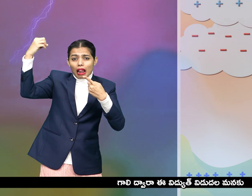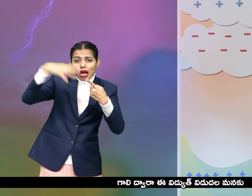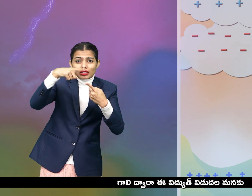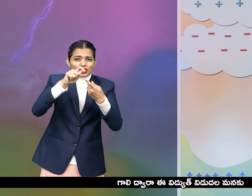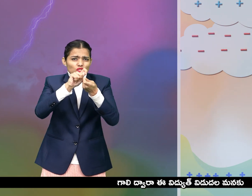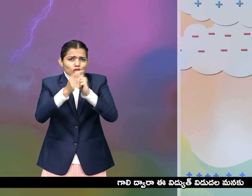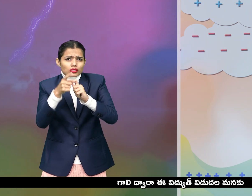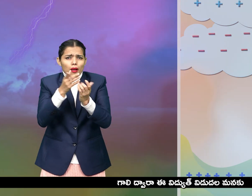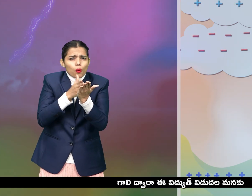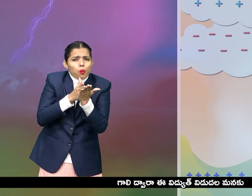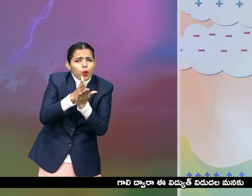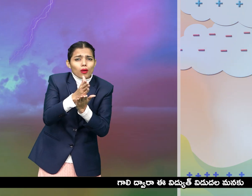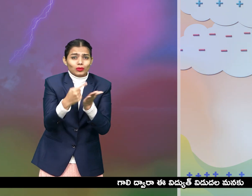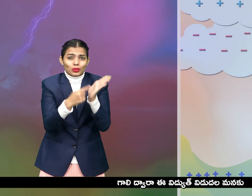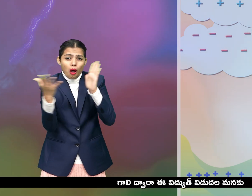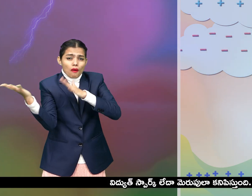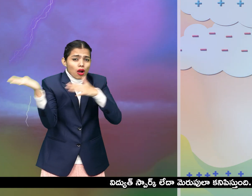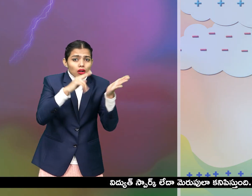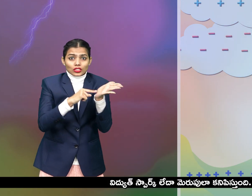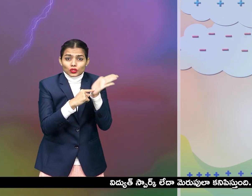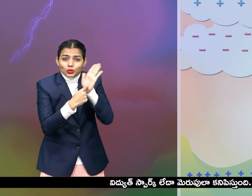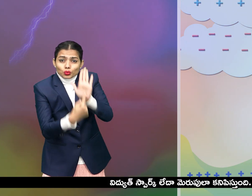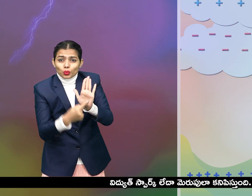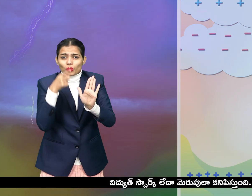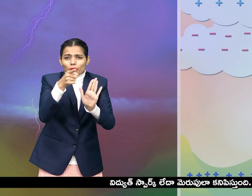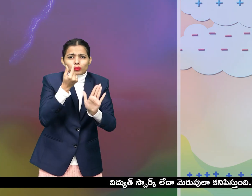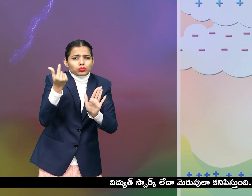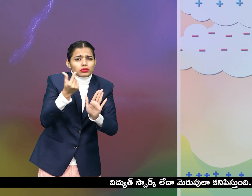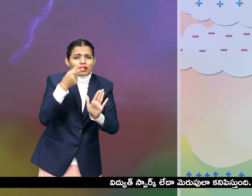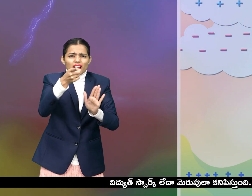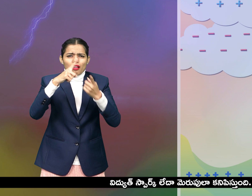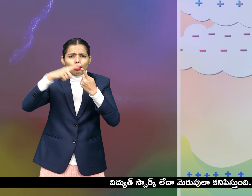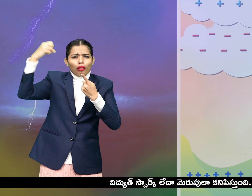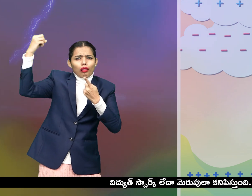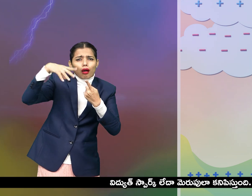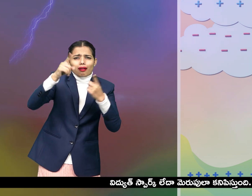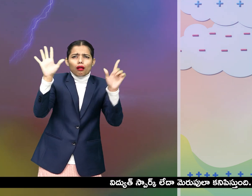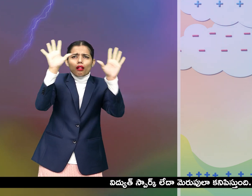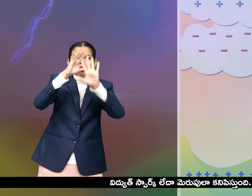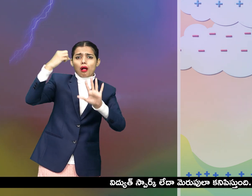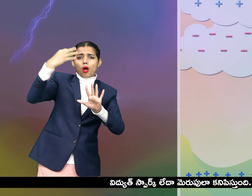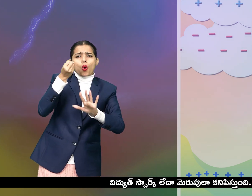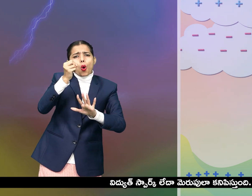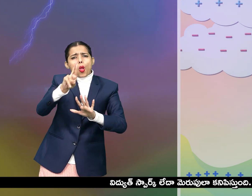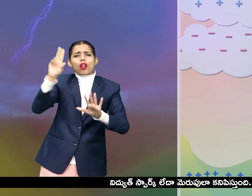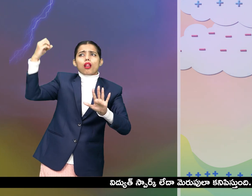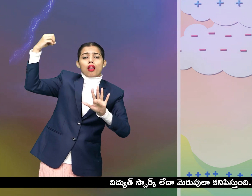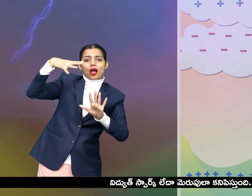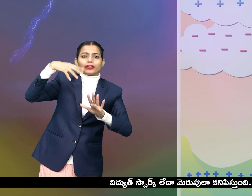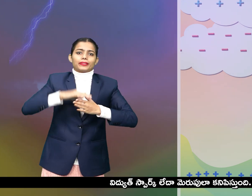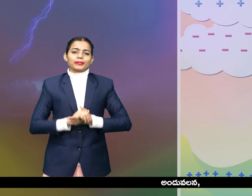గాలి ద్వారా ఈ విద్యుత్ విడుదల మనకు విద్యుత్ స్పార్క్ లేదా మెరుపులా కనిపిస్తుంది.